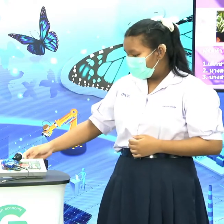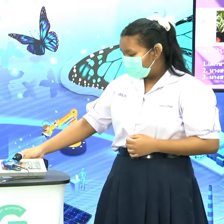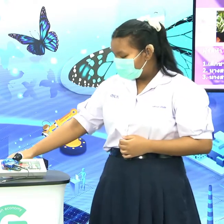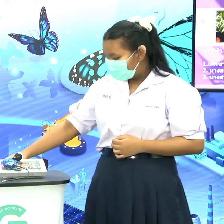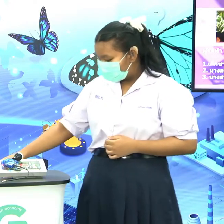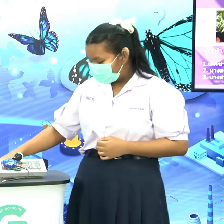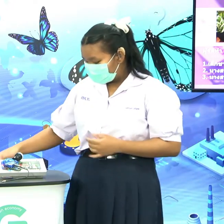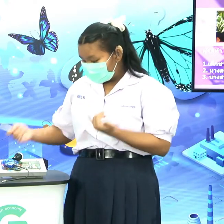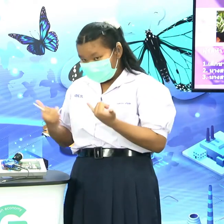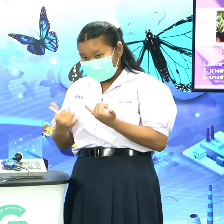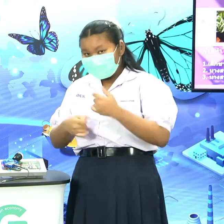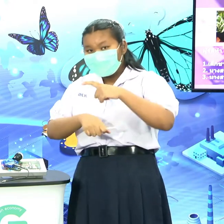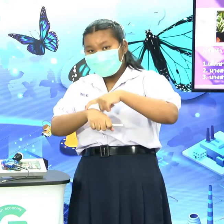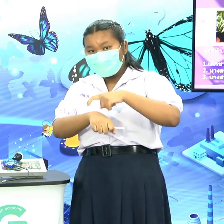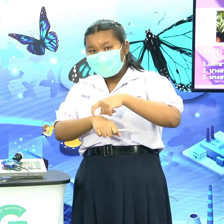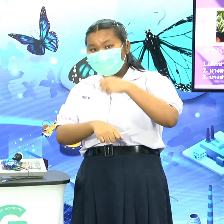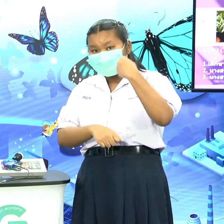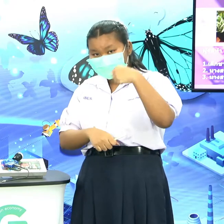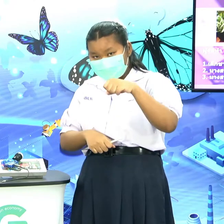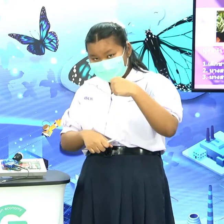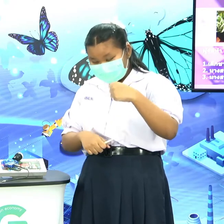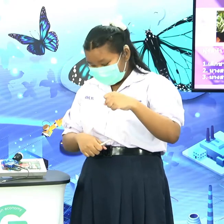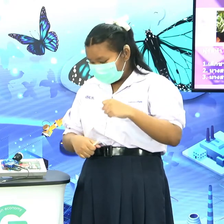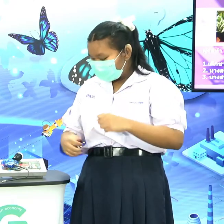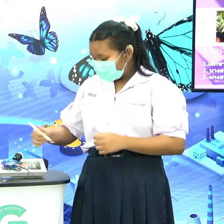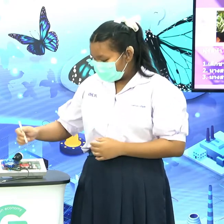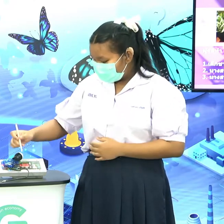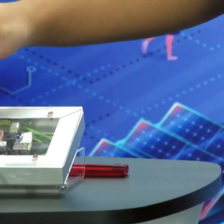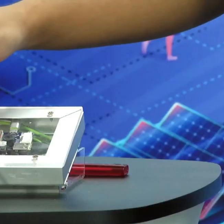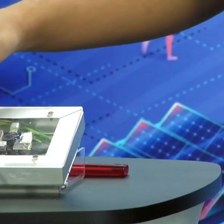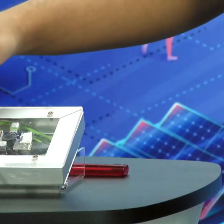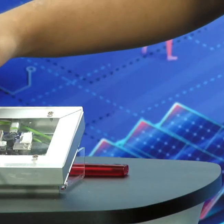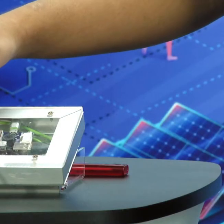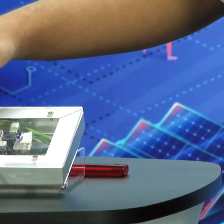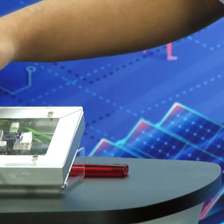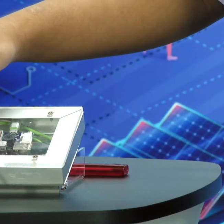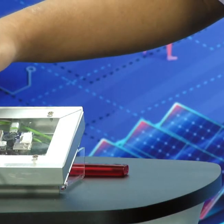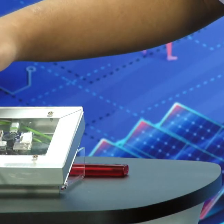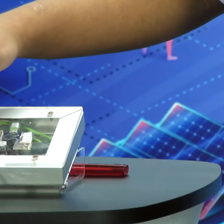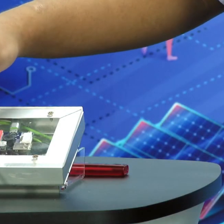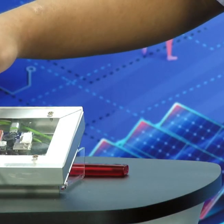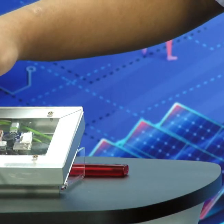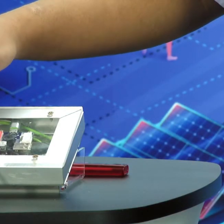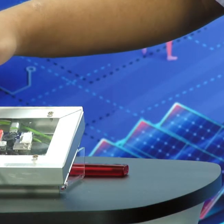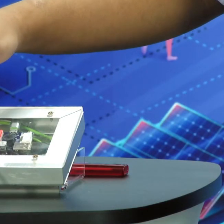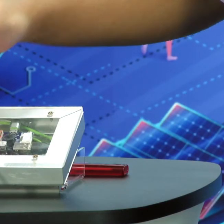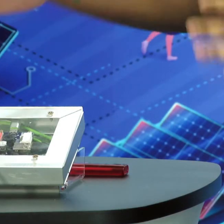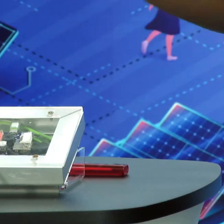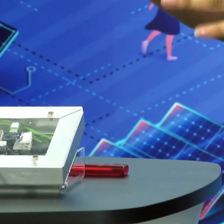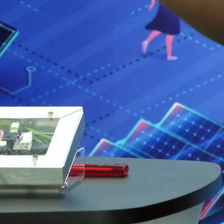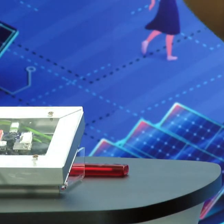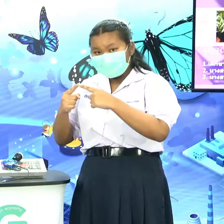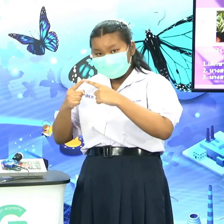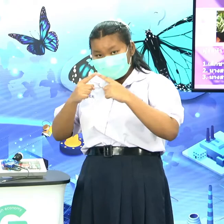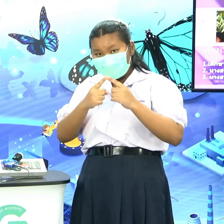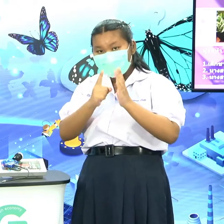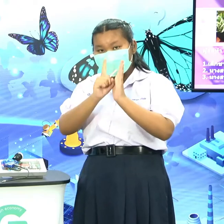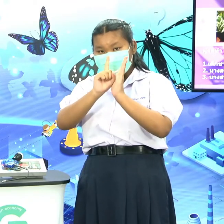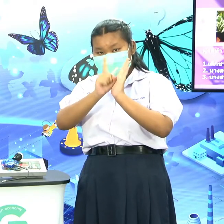งเตือนปลุกเมื่อเวลาที่กำหนดนะคะตอนนี้ดิฉันก็จะตั้งเวลาในหน่วยของชั่วโมงและหน่วยของนาที